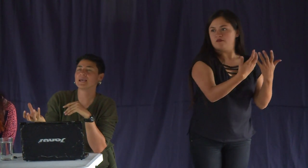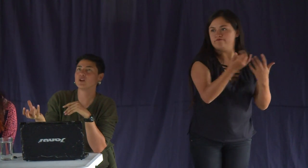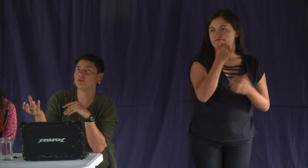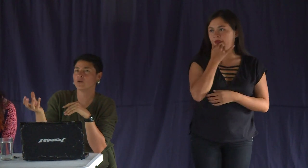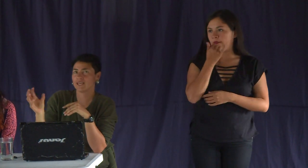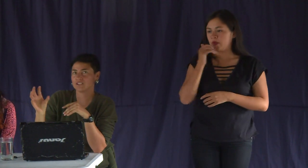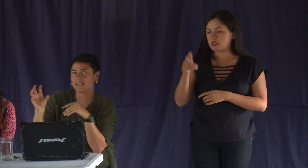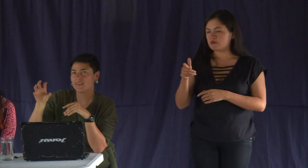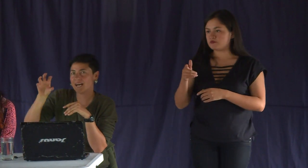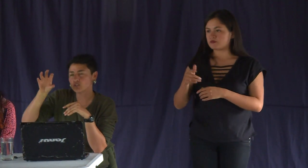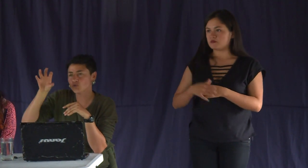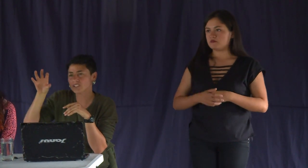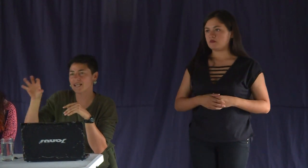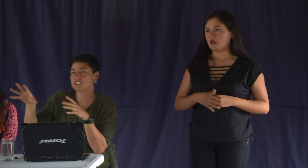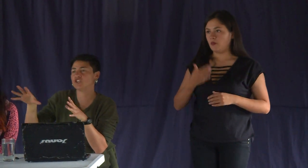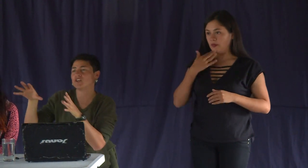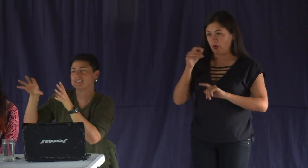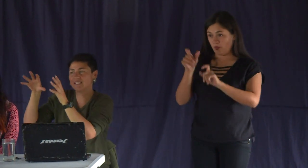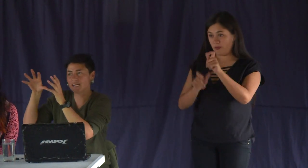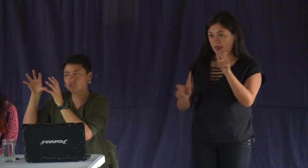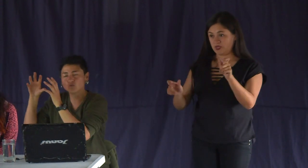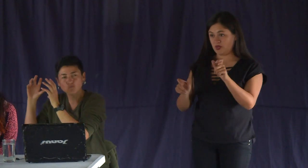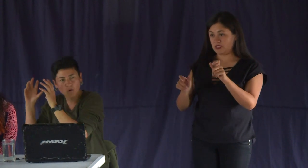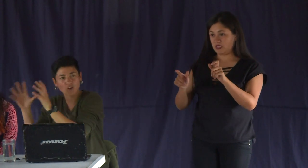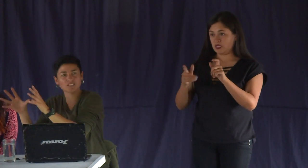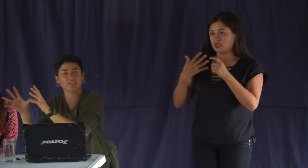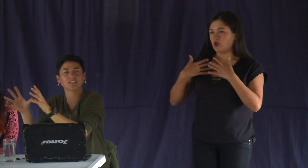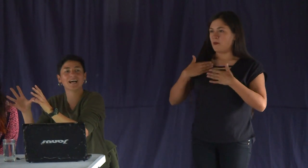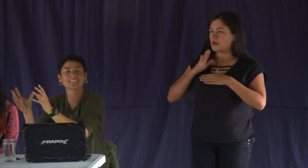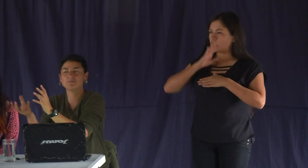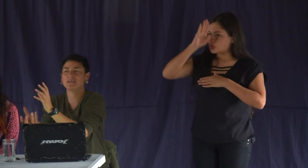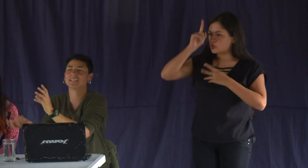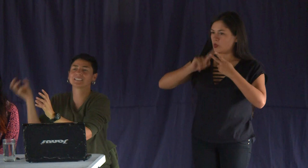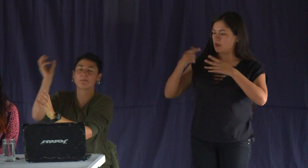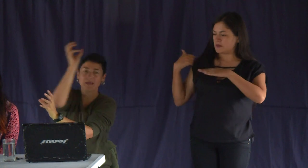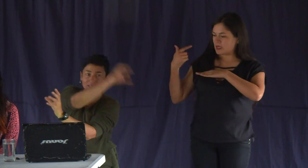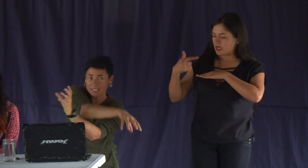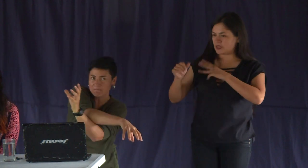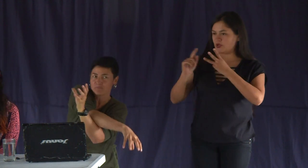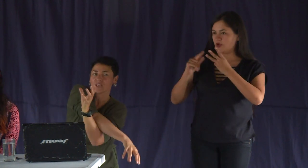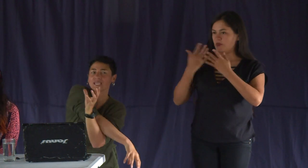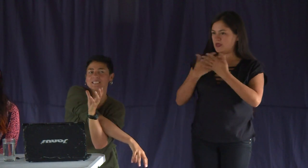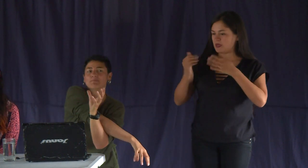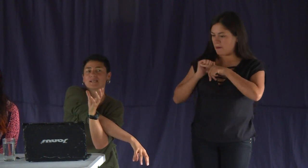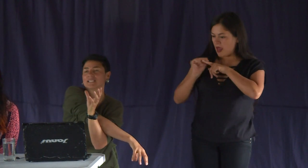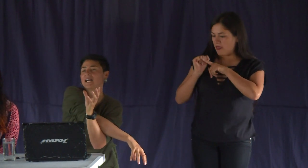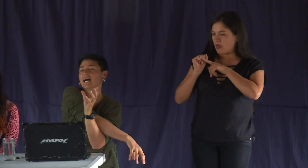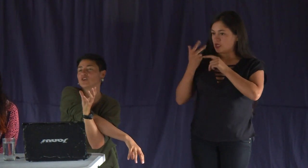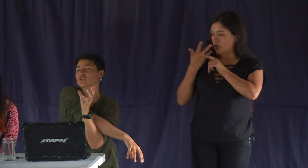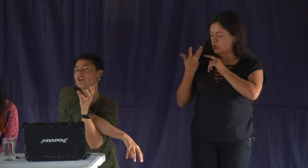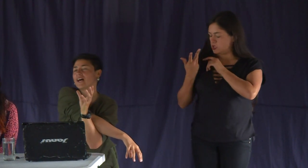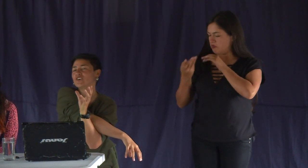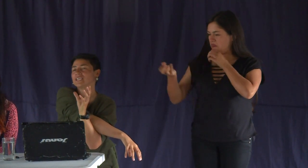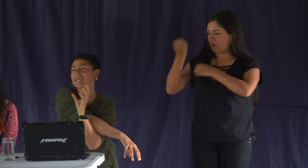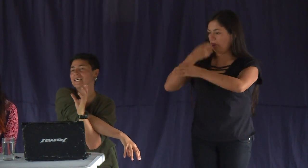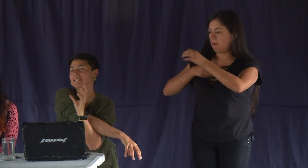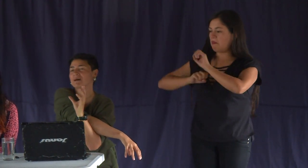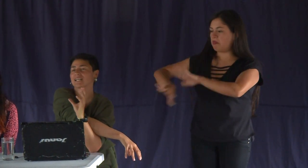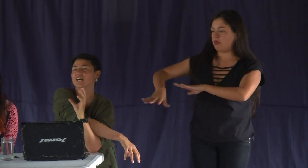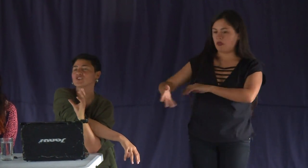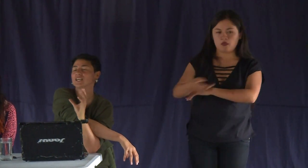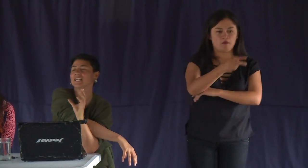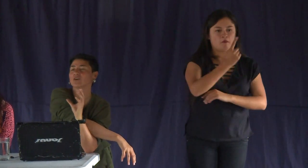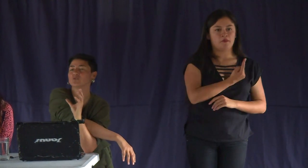que dejar sus tradiciones y dejar sus modos de vida, hace inmediatamente que se pasen al otro lado y